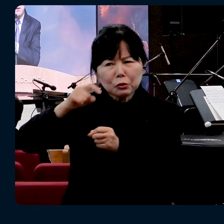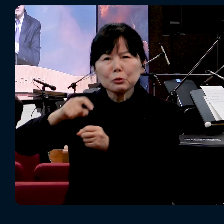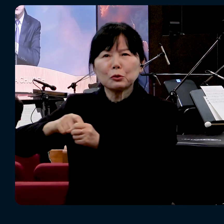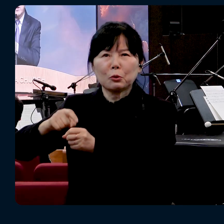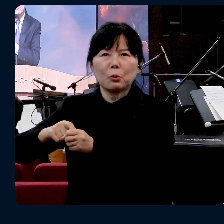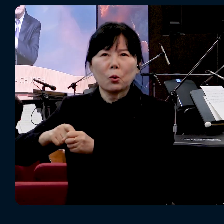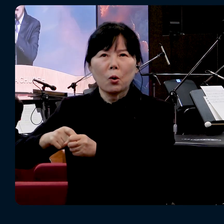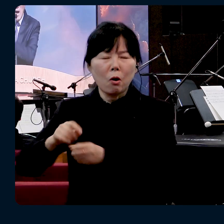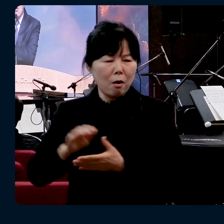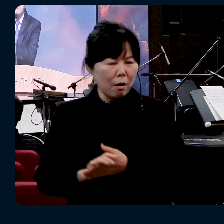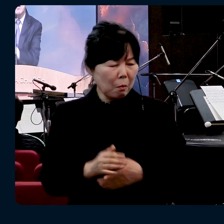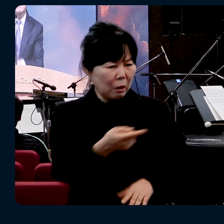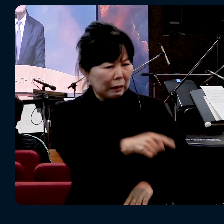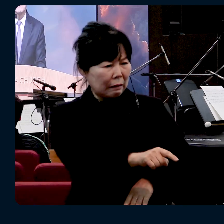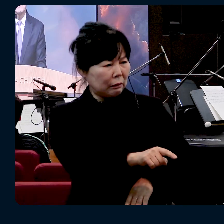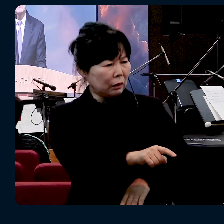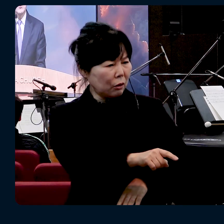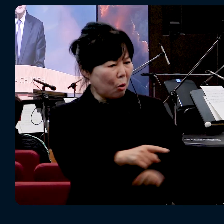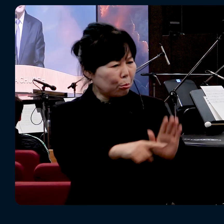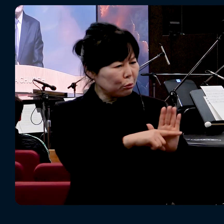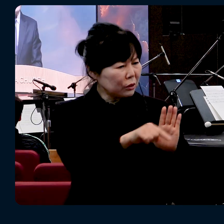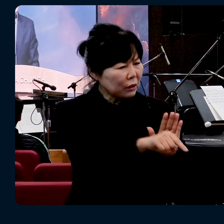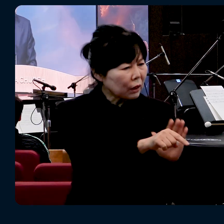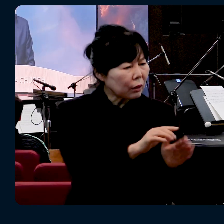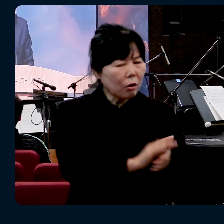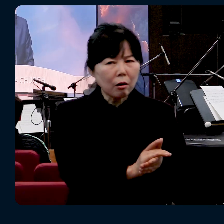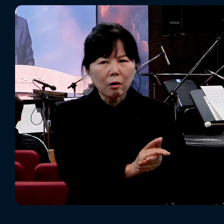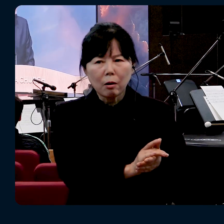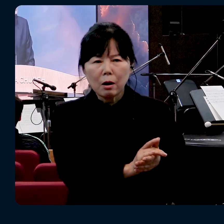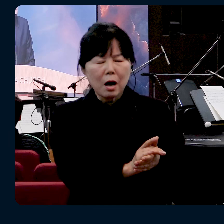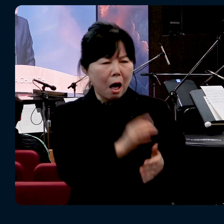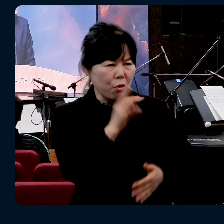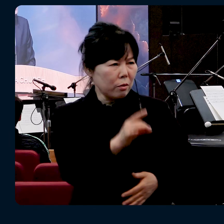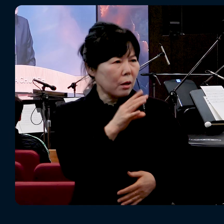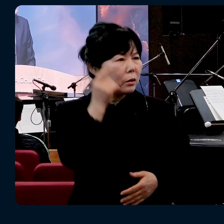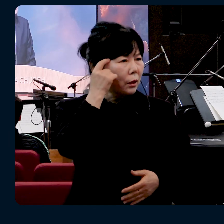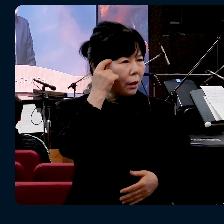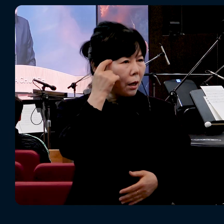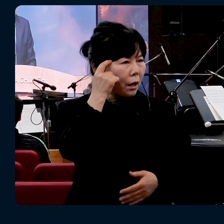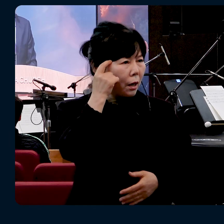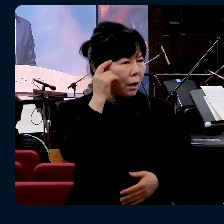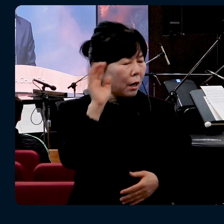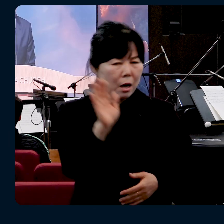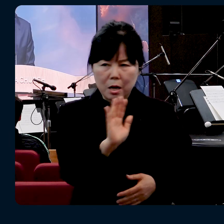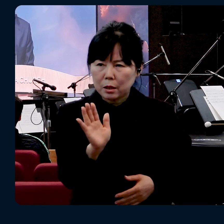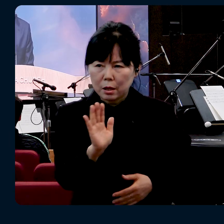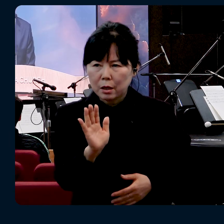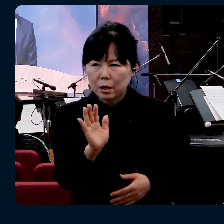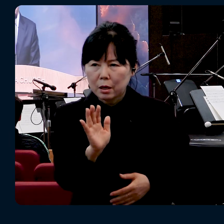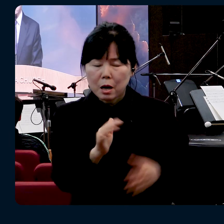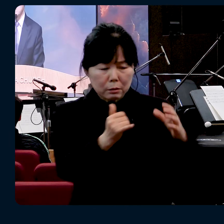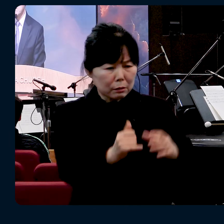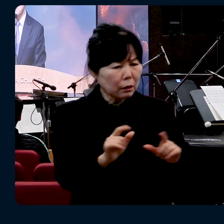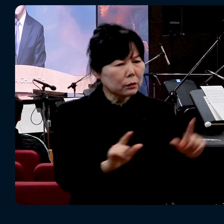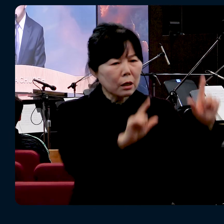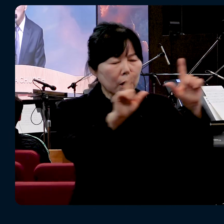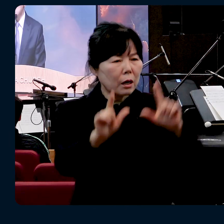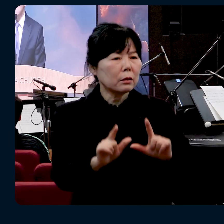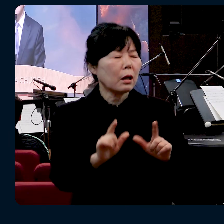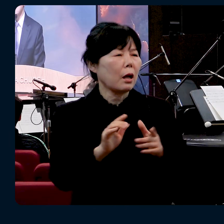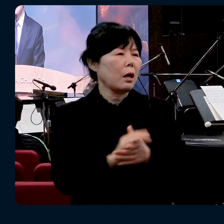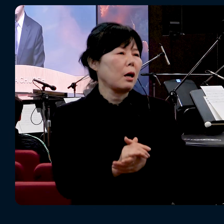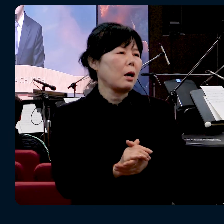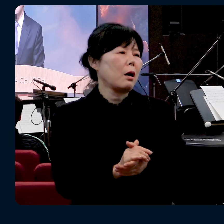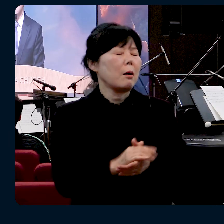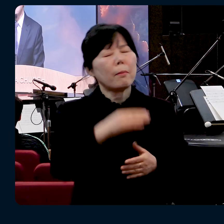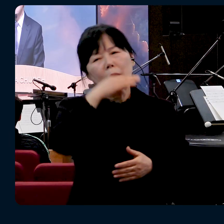영적으로 다른 쪽에 있는 건 다 거부하는. 그런데 그거는요, 자칫 잘못하면 이 세상에서 적응을 할 수 없는